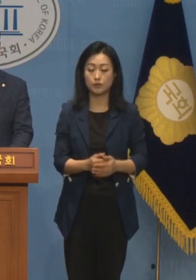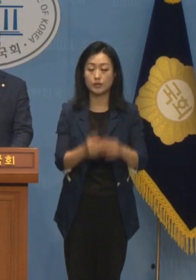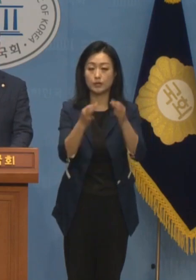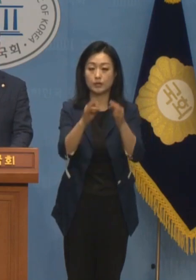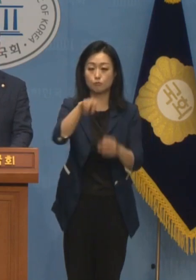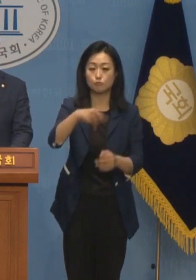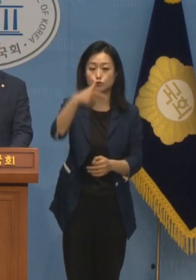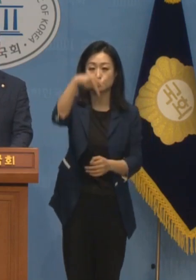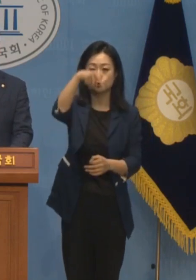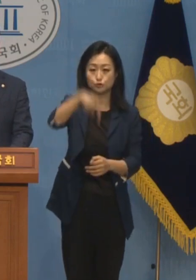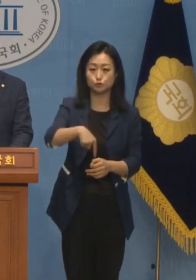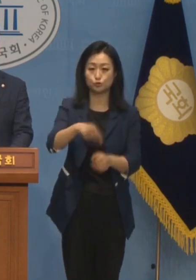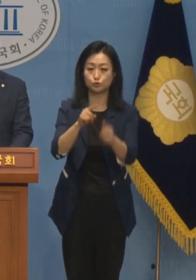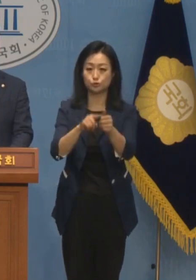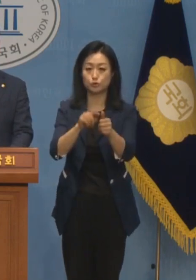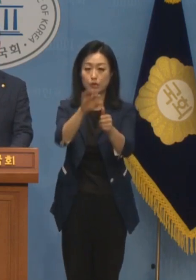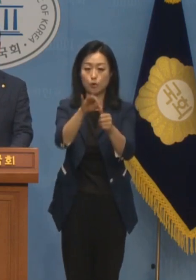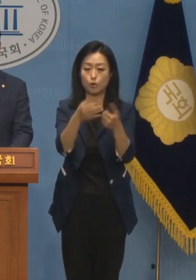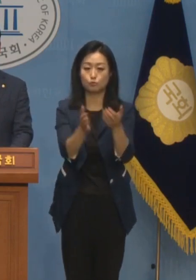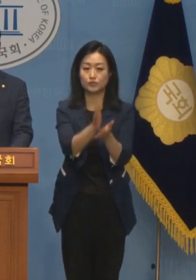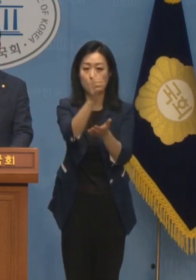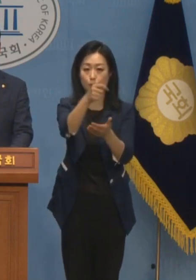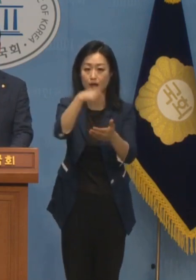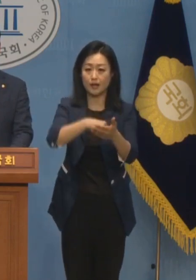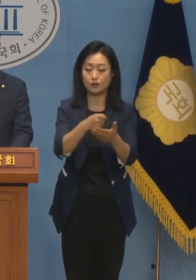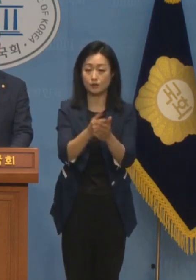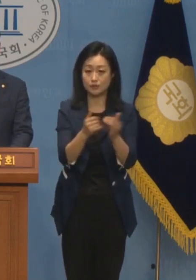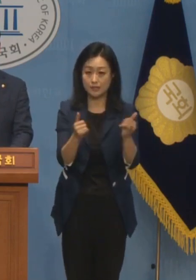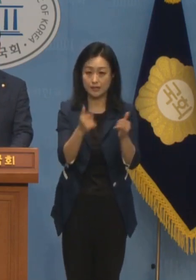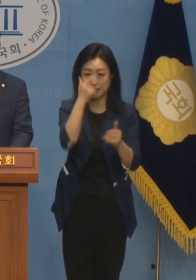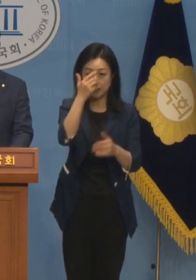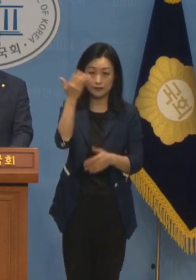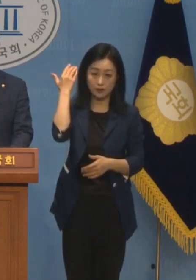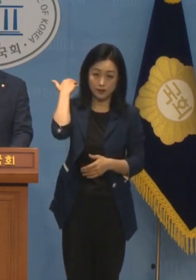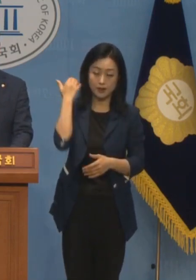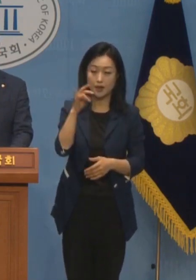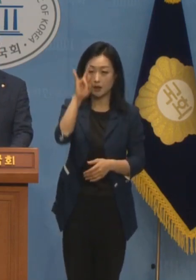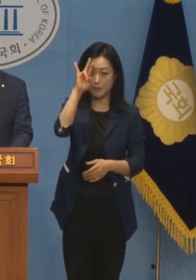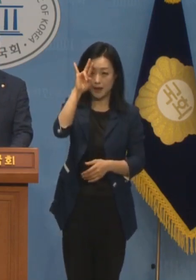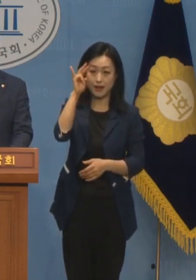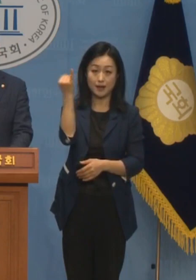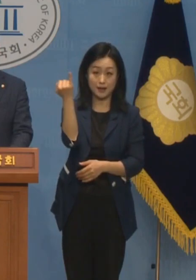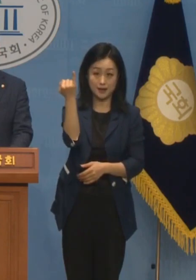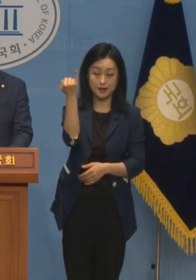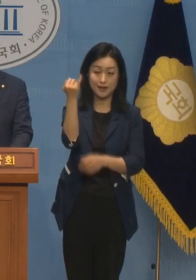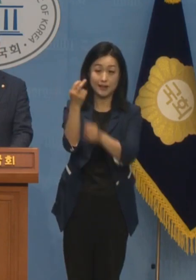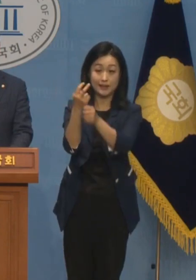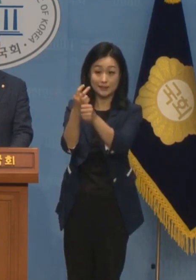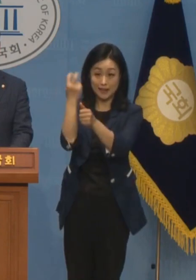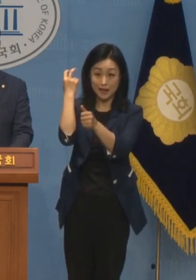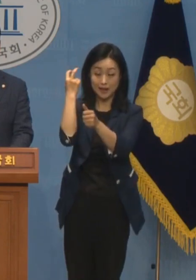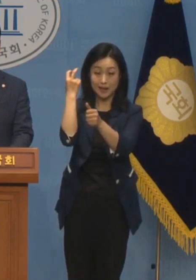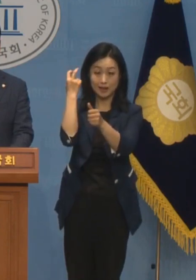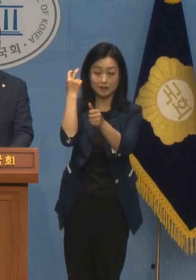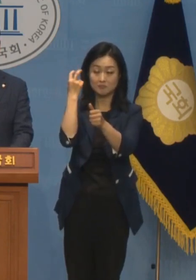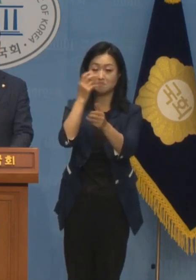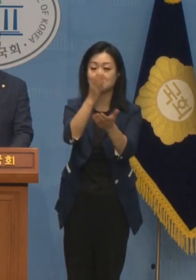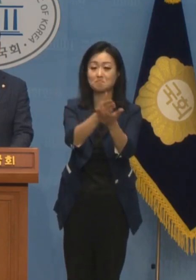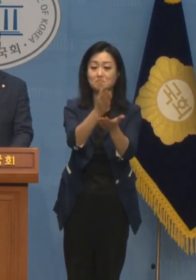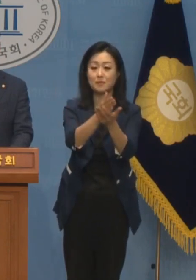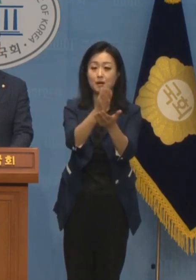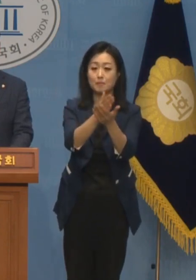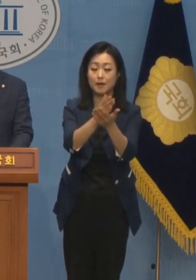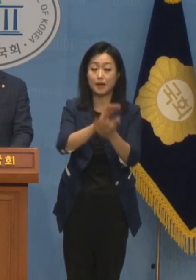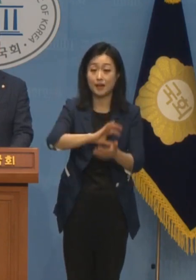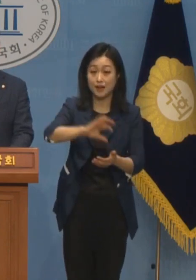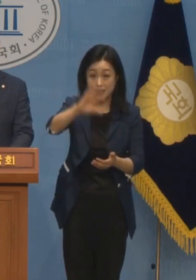김문수 고용노동부 장관 후보자가 경사노위 위원장 시절 박근혜 전 대통령에 대한 탄핵을 부정하는 글을 SNS에